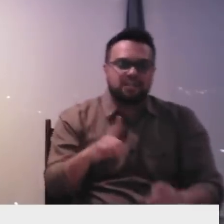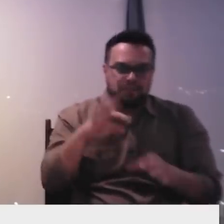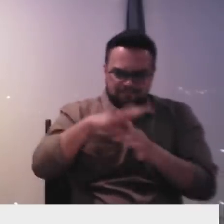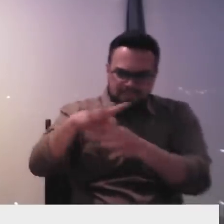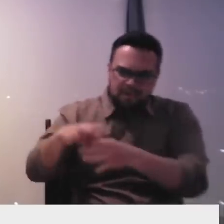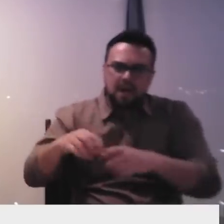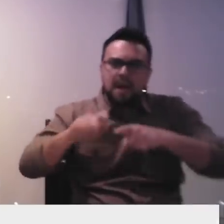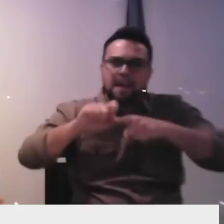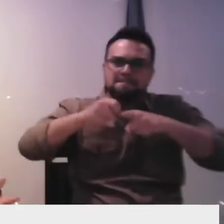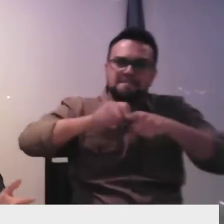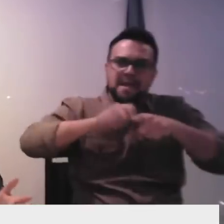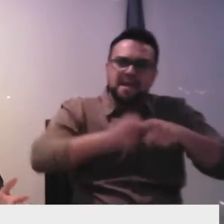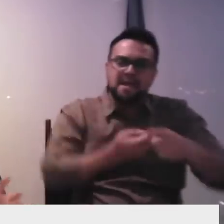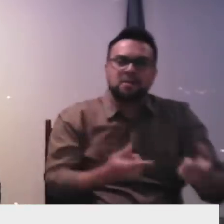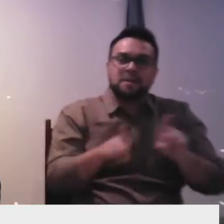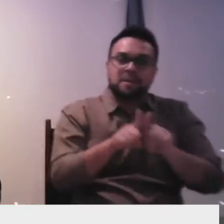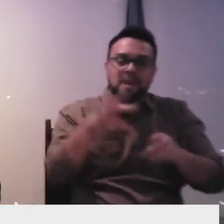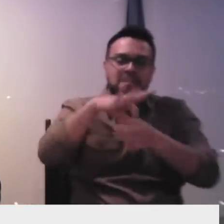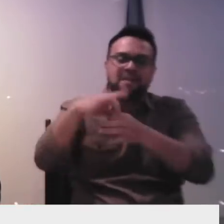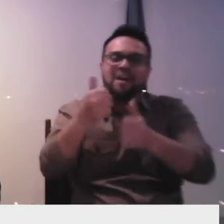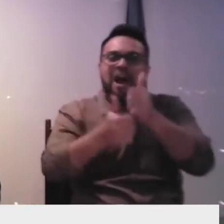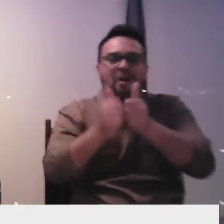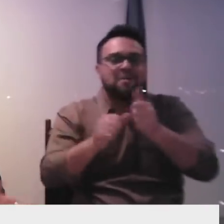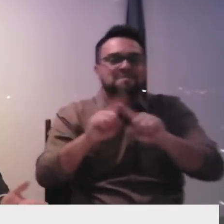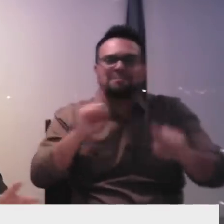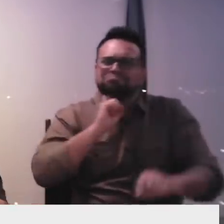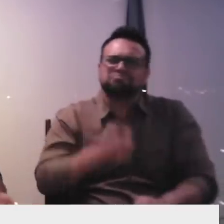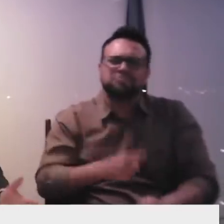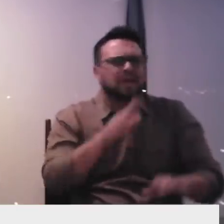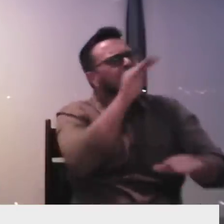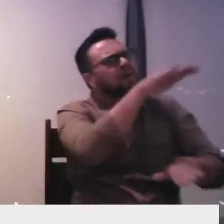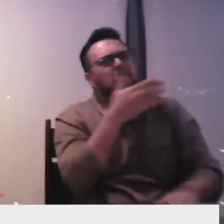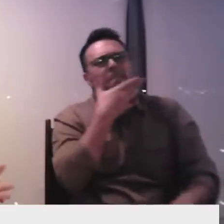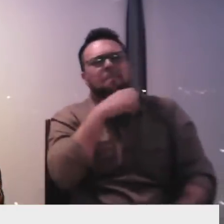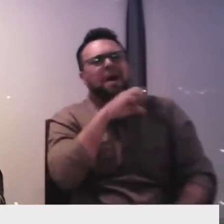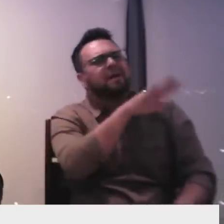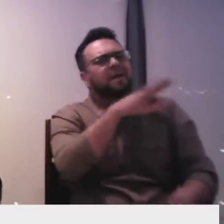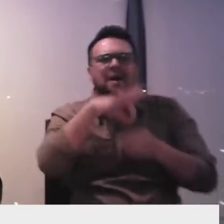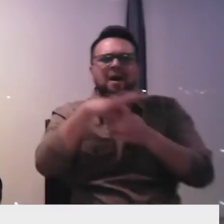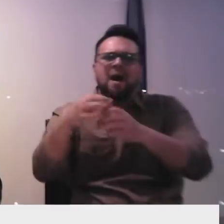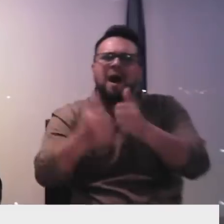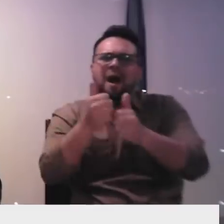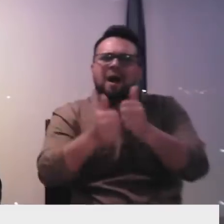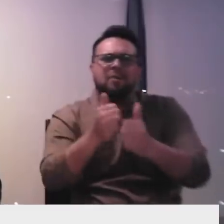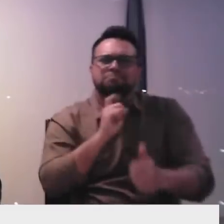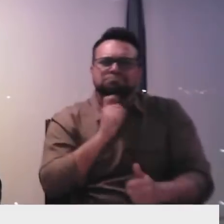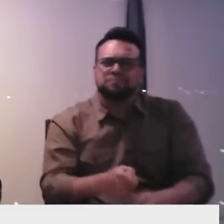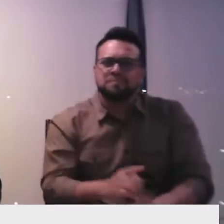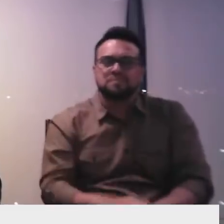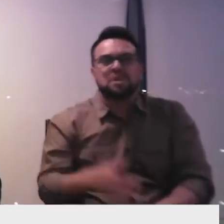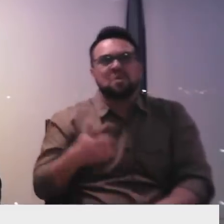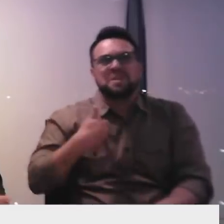milho e eu lembro que plantava arroz e não nascia. Um dia eu falei, meu pai, não nasce arroz. Eu tinha